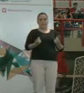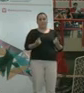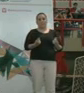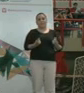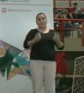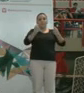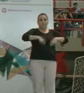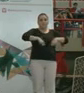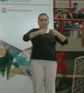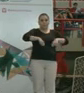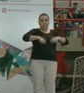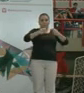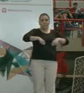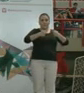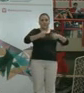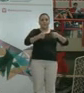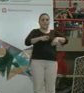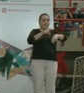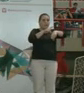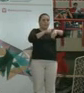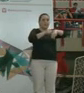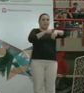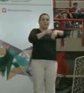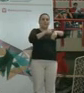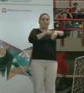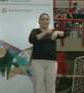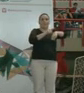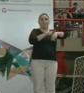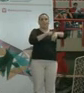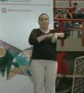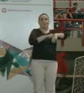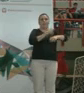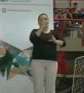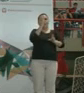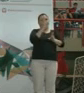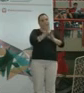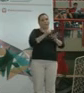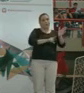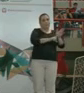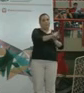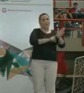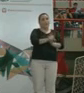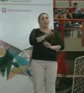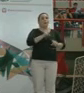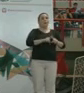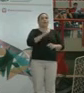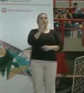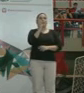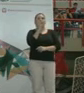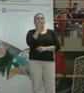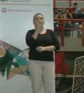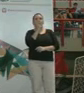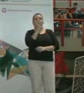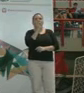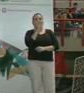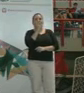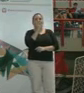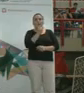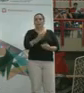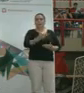que você precisa ganhar tempo nas soluções das questões, porque se você for demorar muito tempo, a prova é